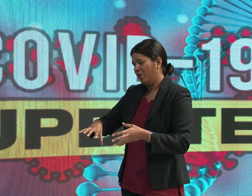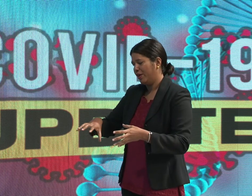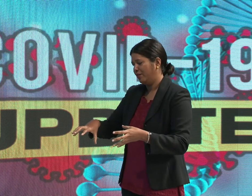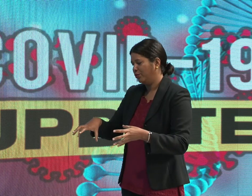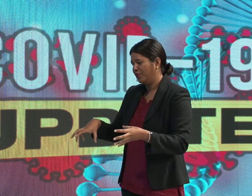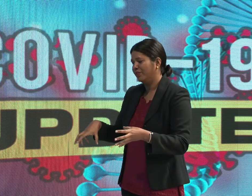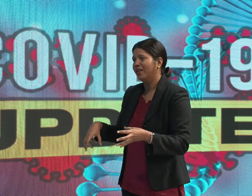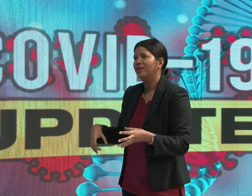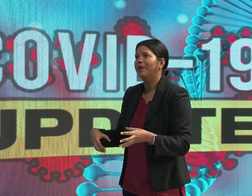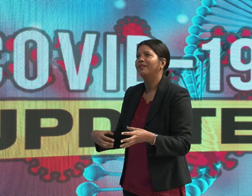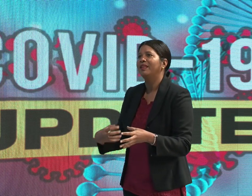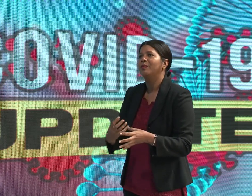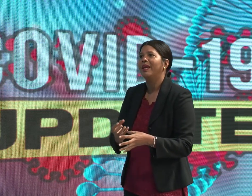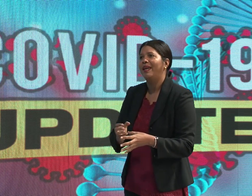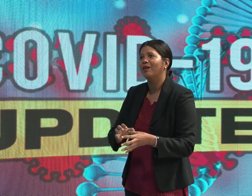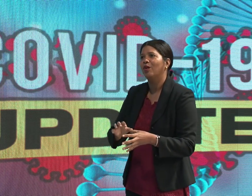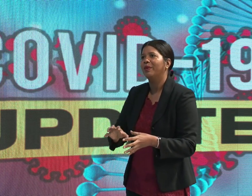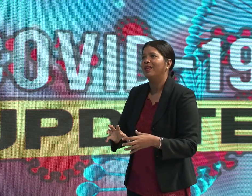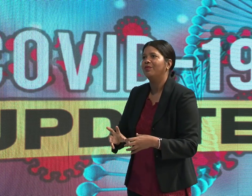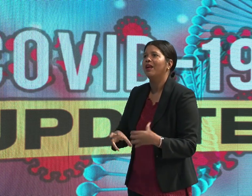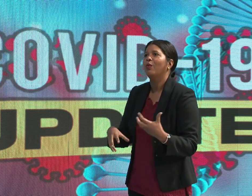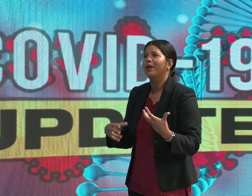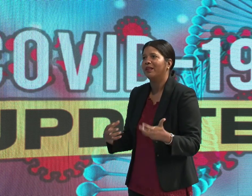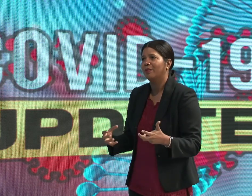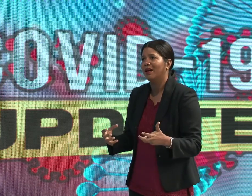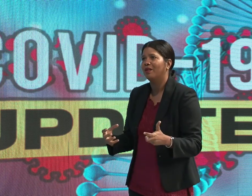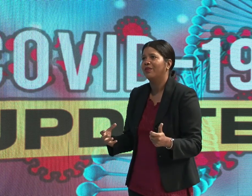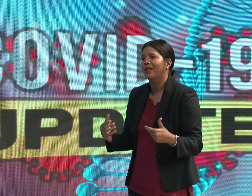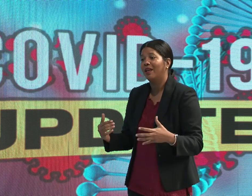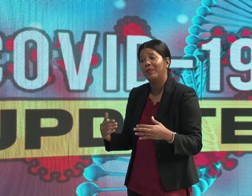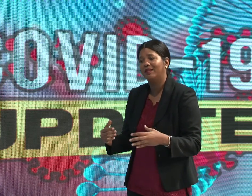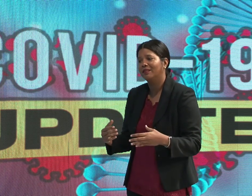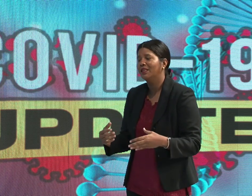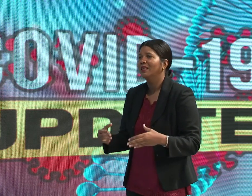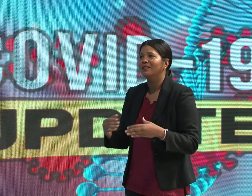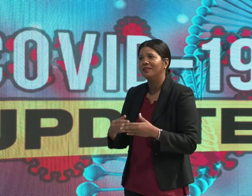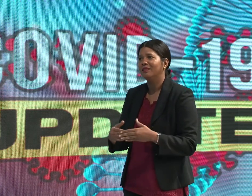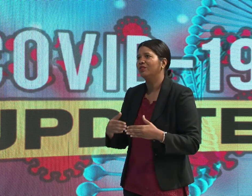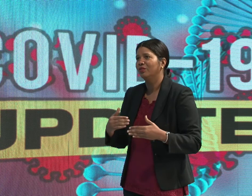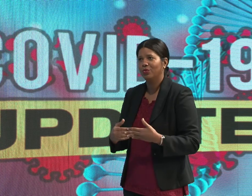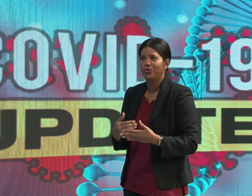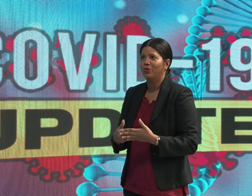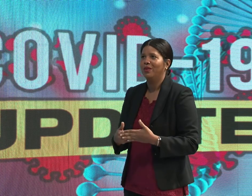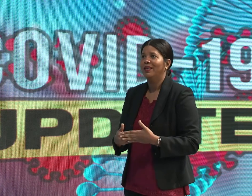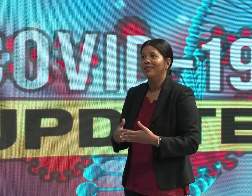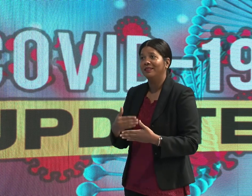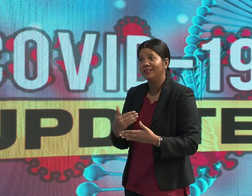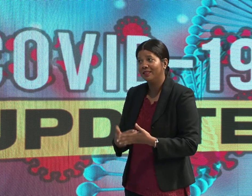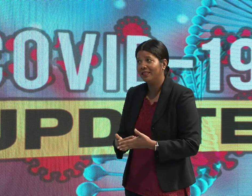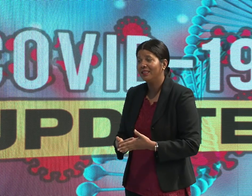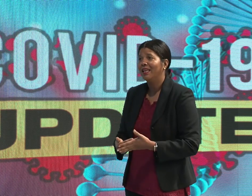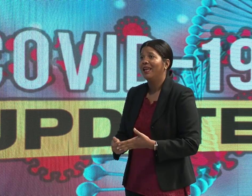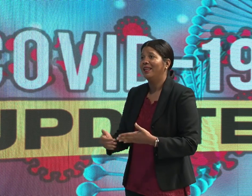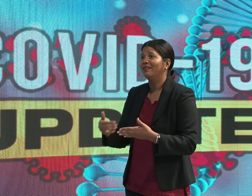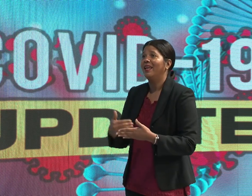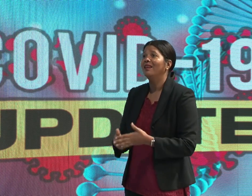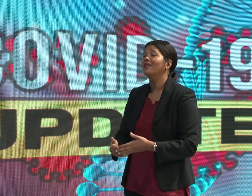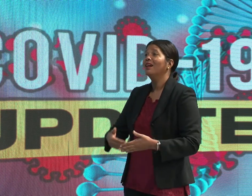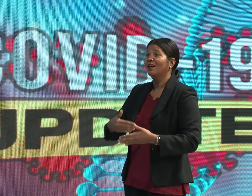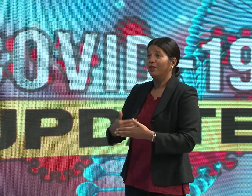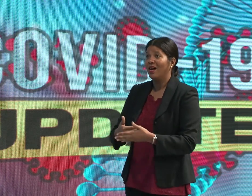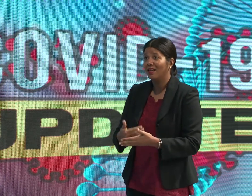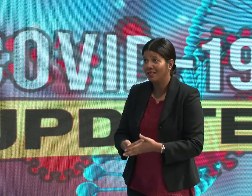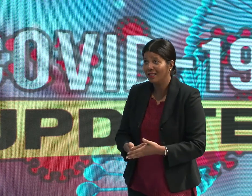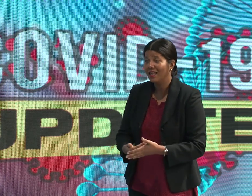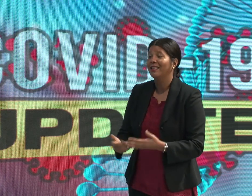En dan begon ik zoetjes aan de mensen in mijn eigen omgeving aware te maken van, kijk mensen, this is no joke. Je ziet het niet en is